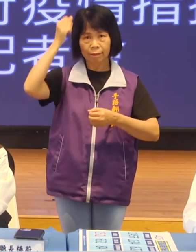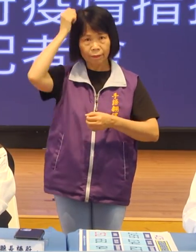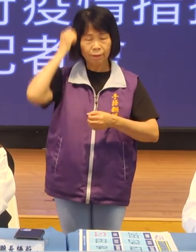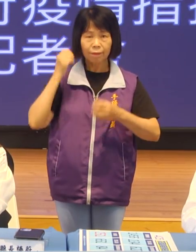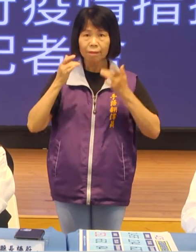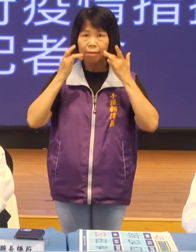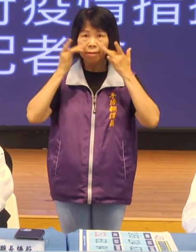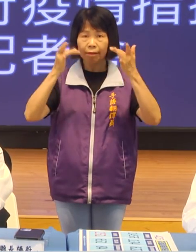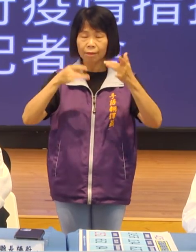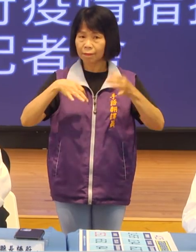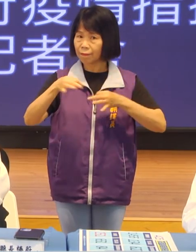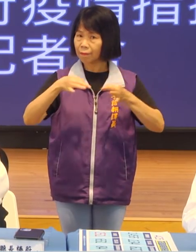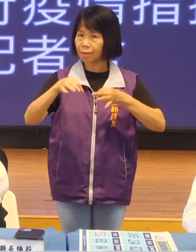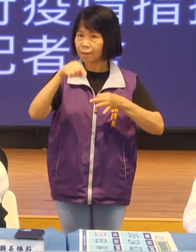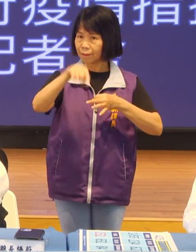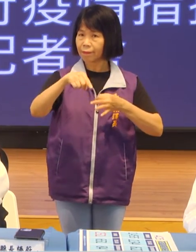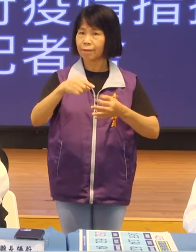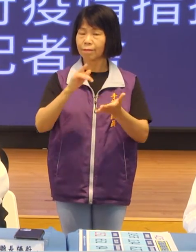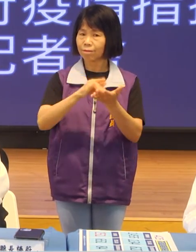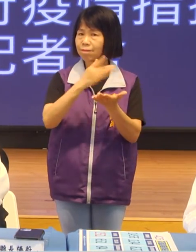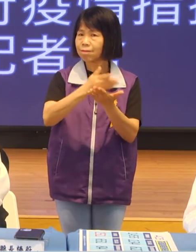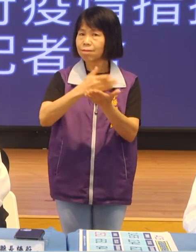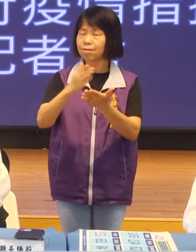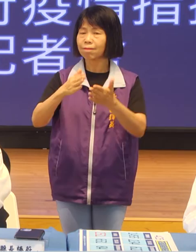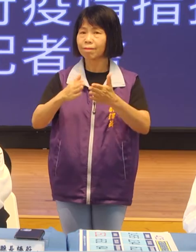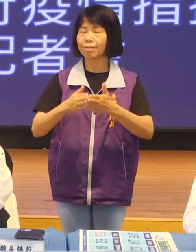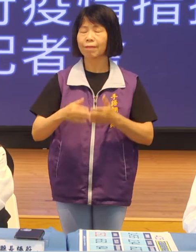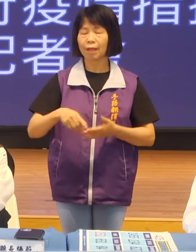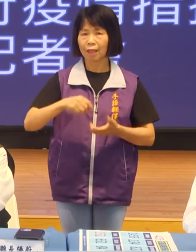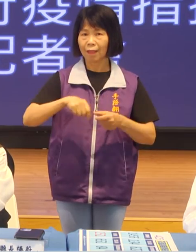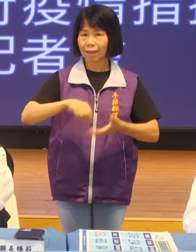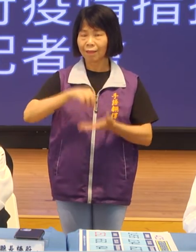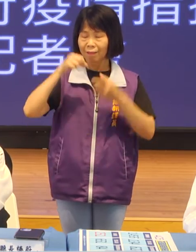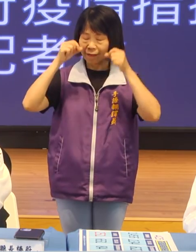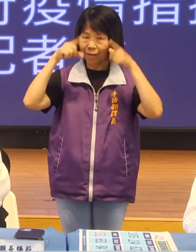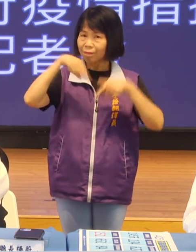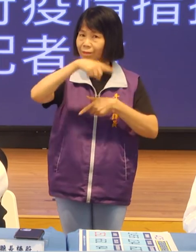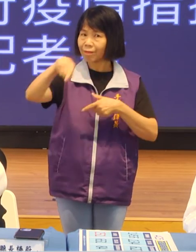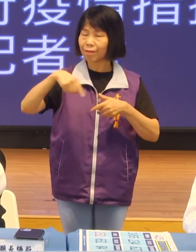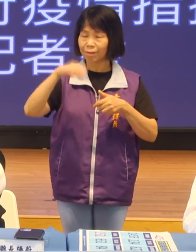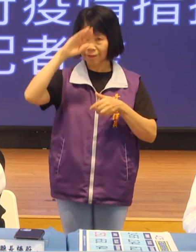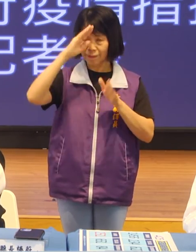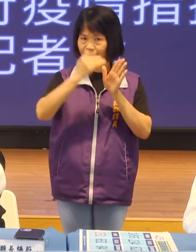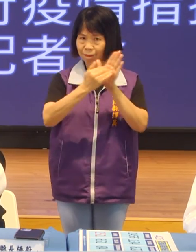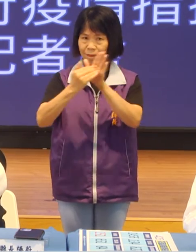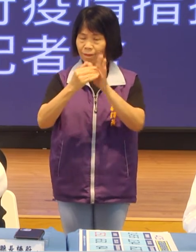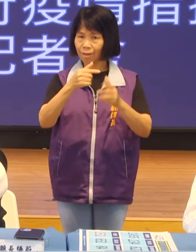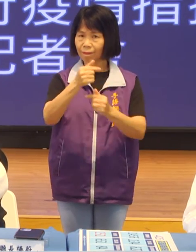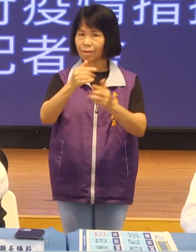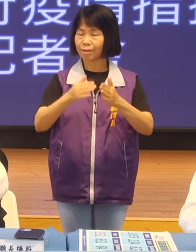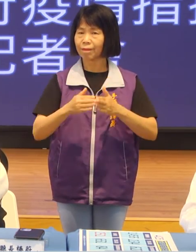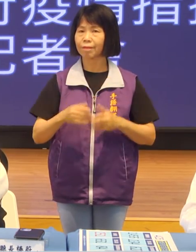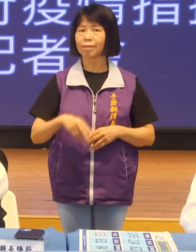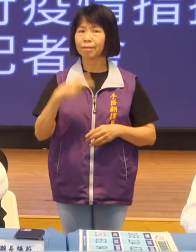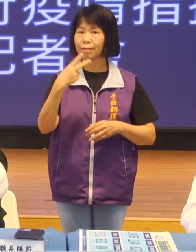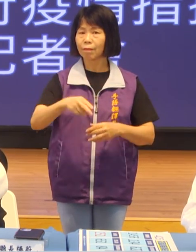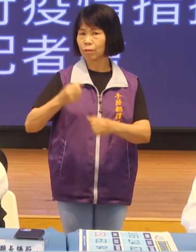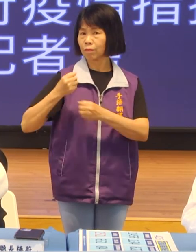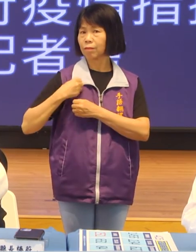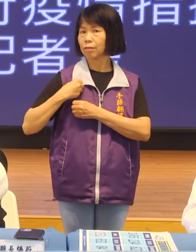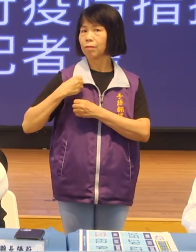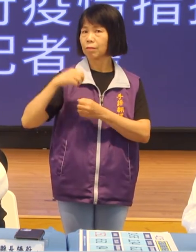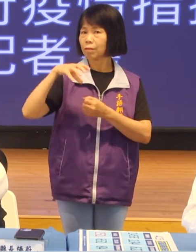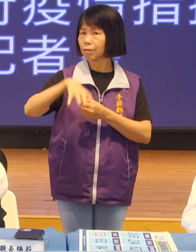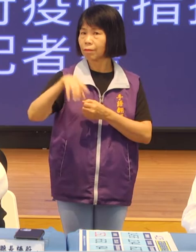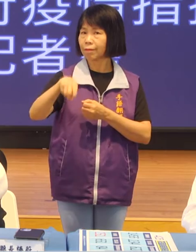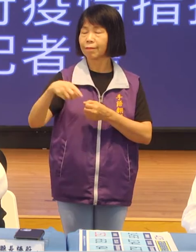的清销的部分，然后也要提醒大家要做好防疫。那另外在某营区的部分增加了